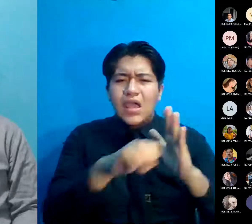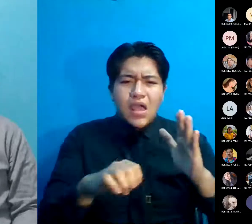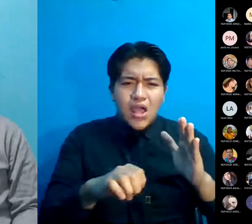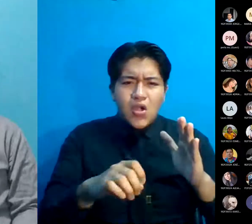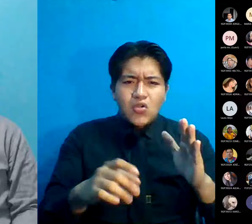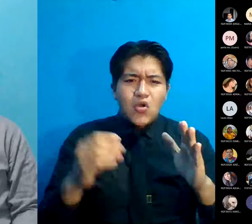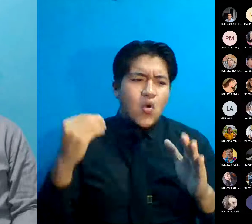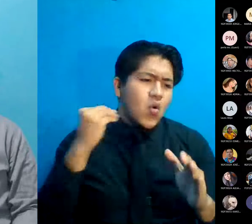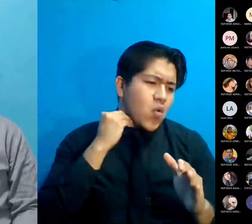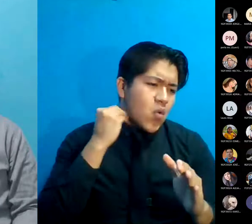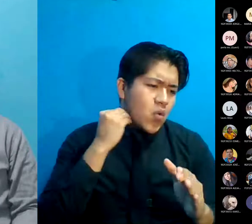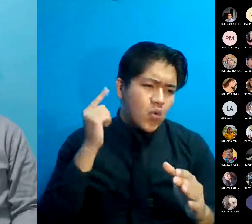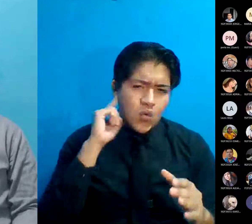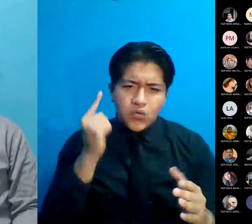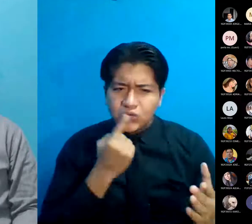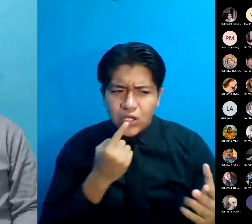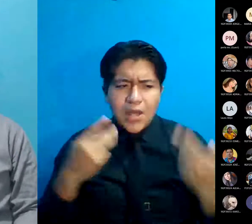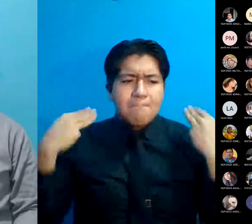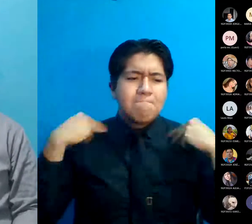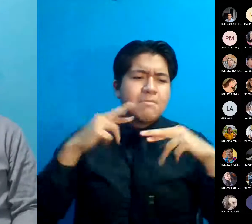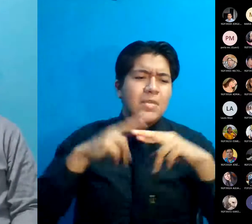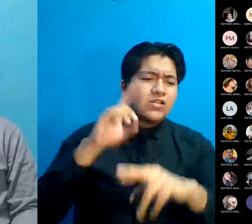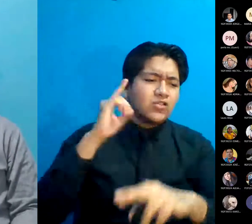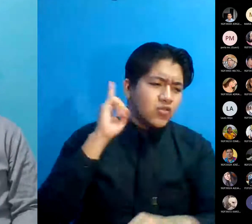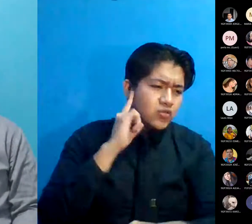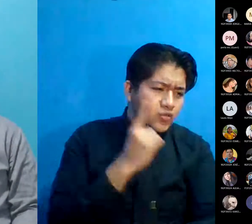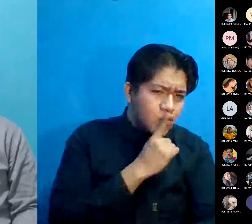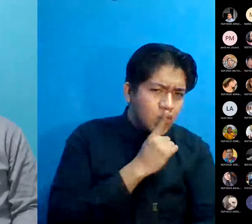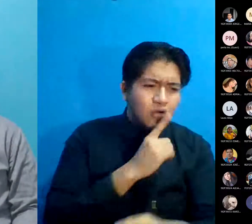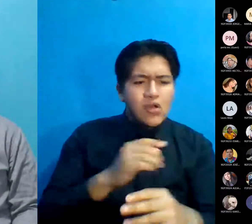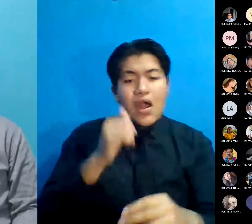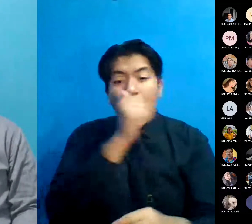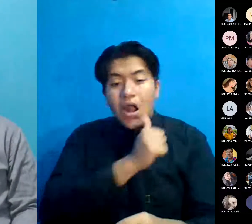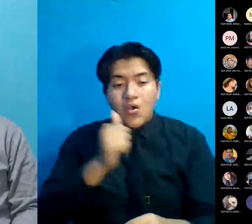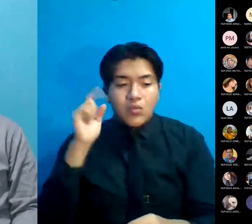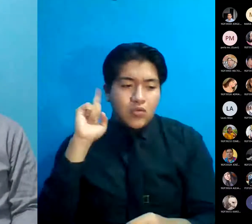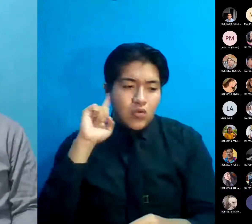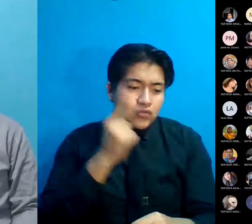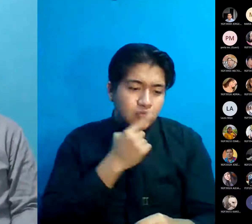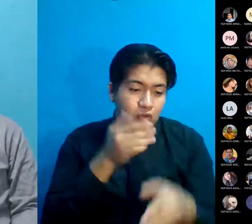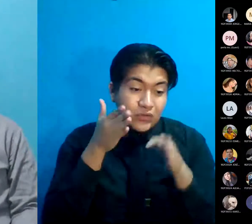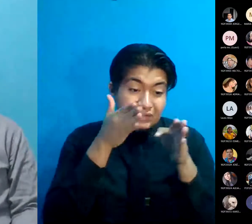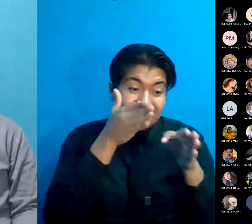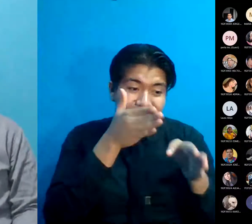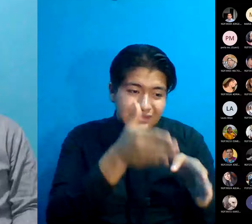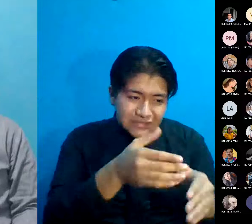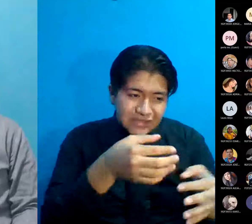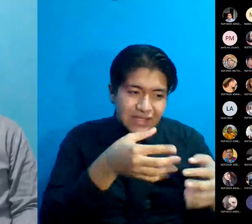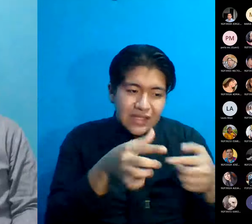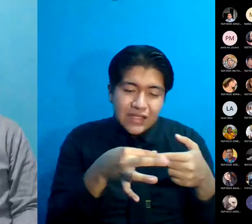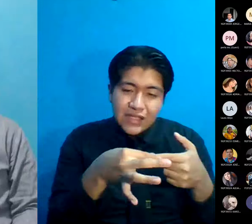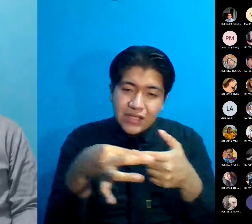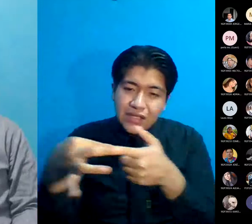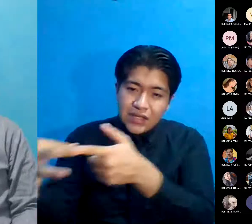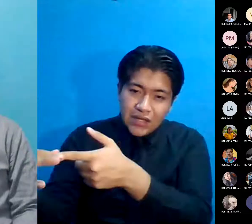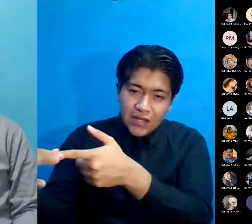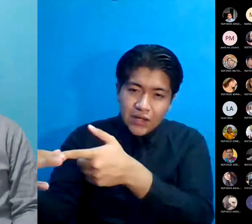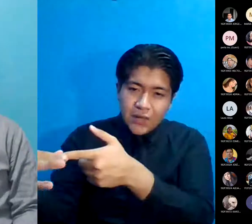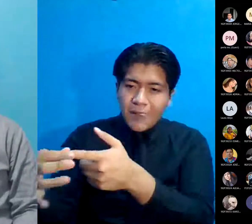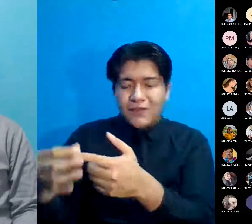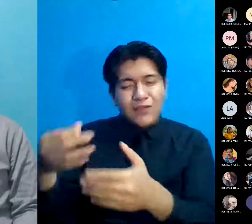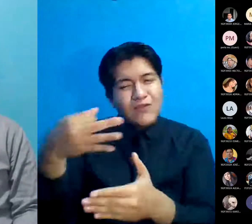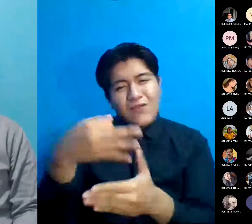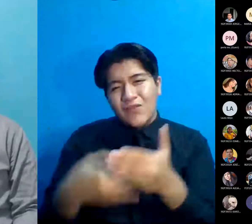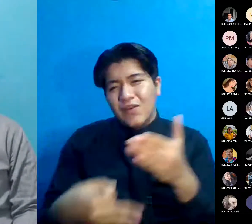abogados sordos, con docentes sordos, que guíen a los alumnos sordos? O sea, casi es una utopía, podríamos decir hasta